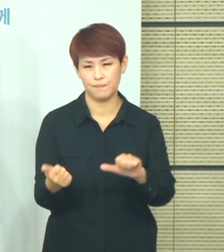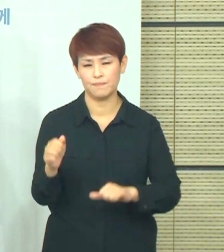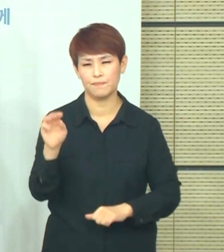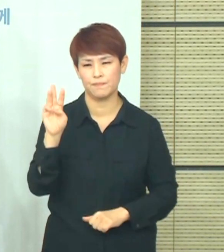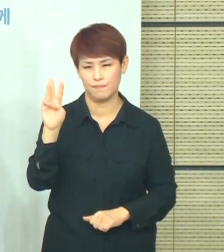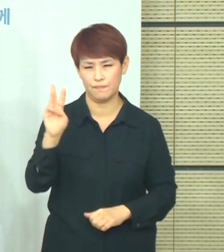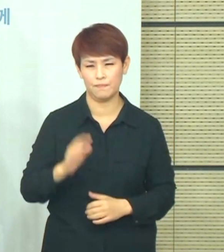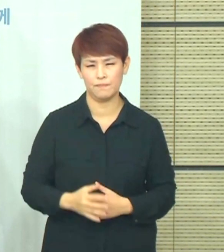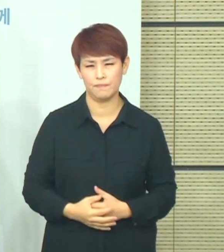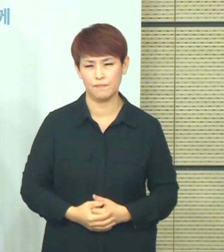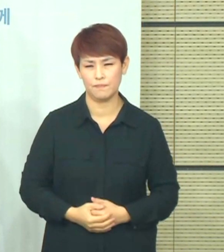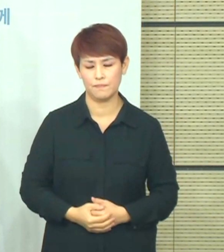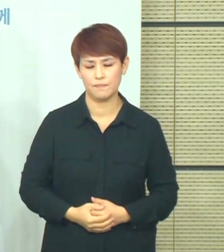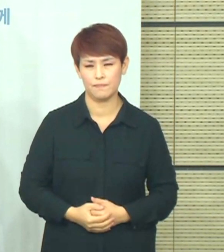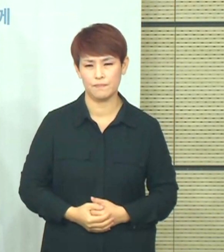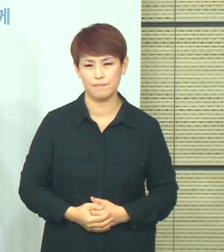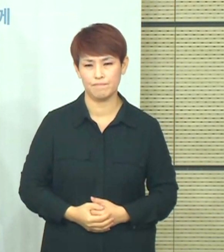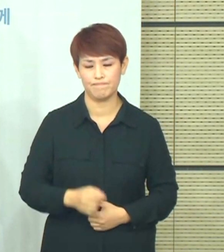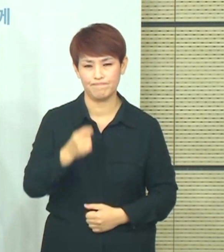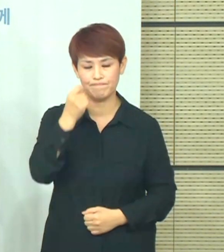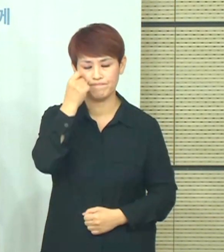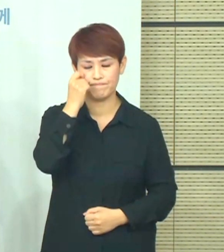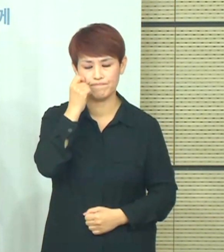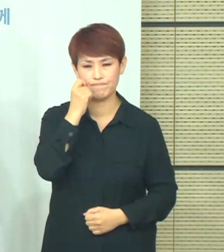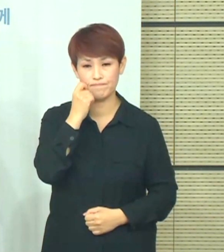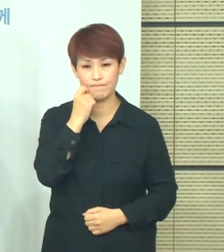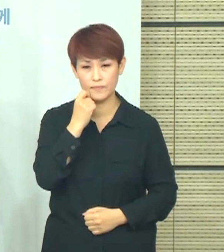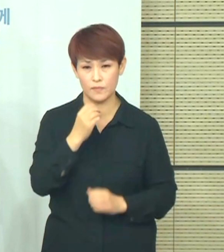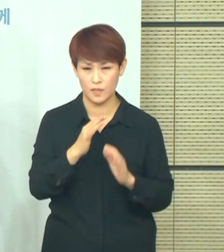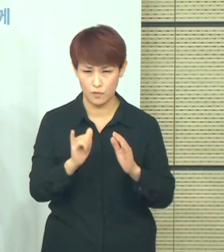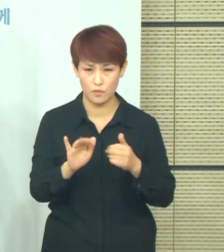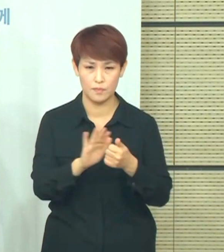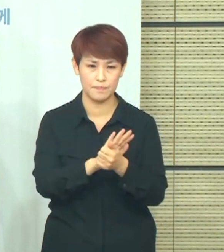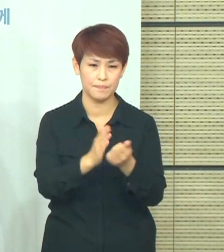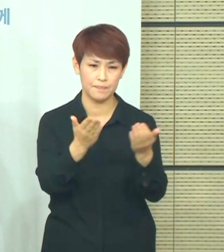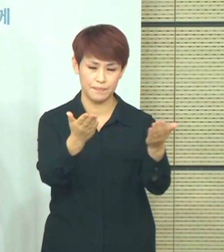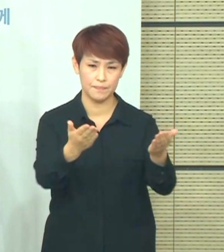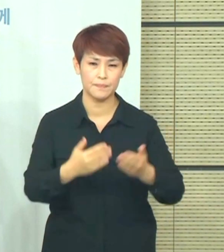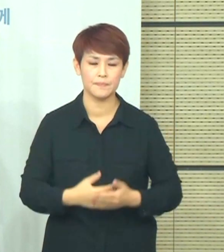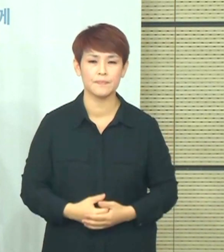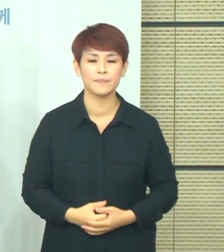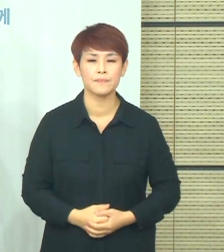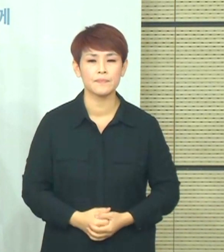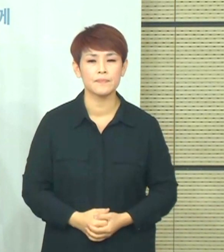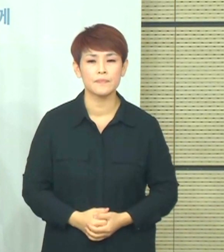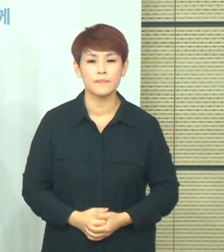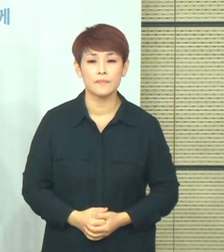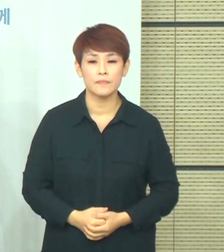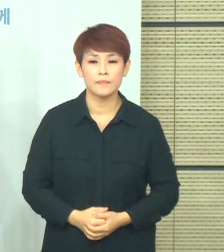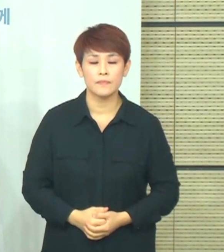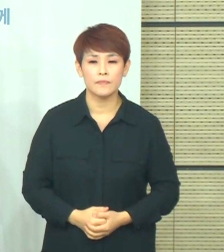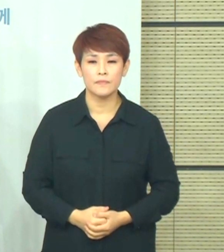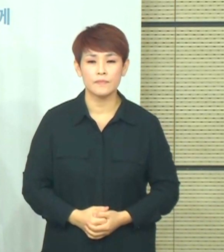돌아가셨습니다. 고인의 명복을 빌고 유가족들께 심심한 위로의 말씀을 전합니다.